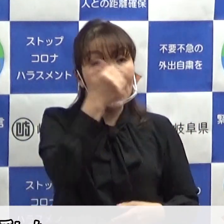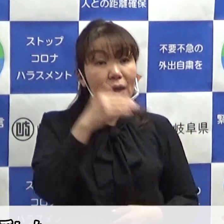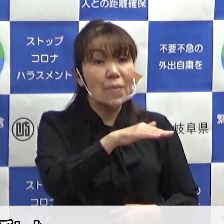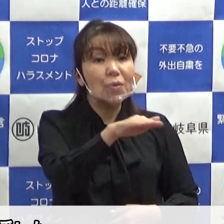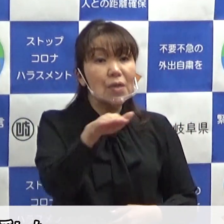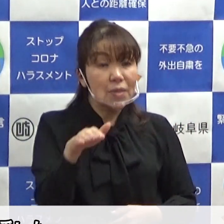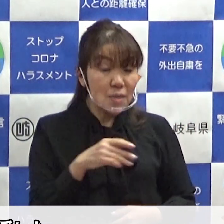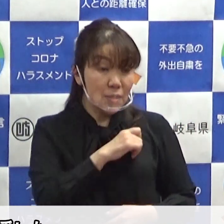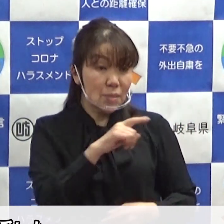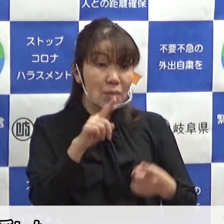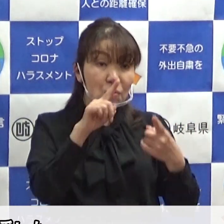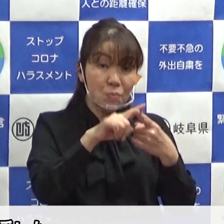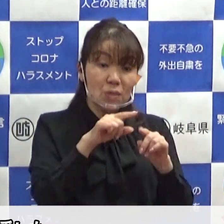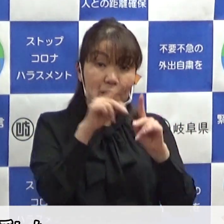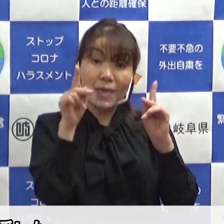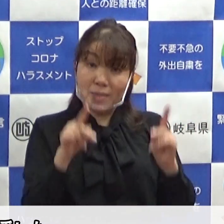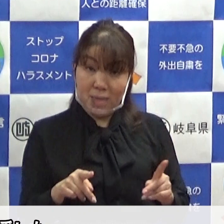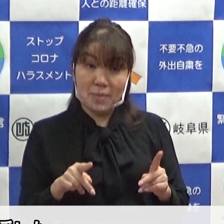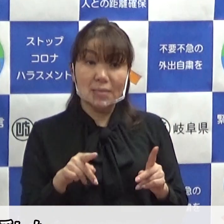ちに積極的にこう課題を